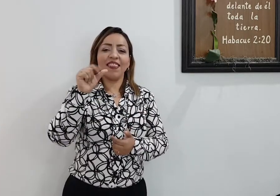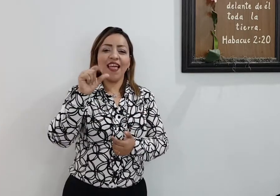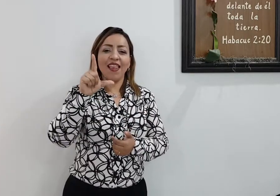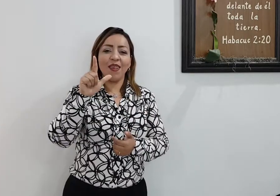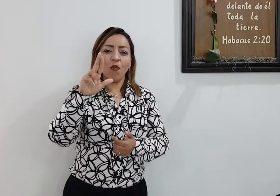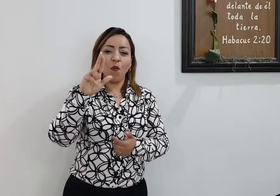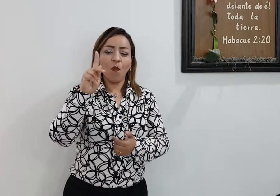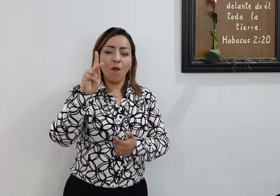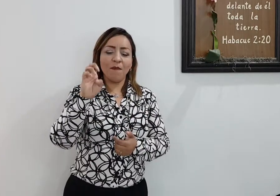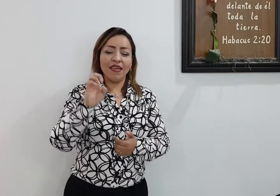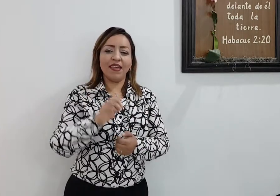¿Nadie se acuerda?